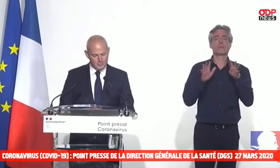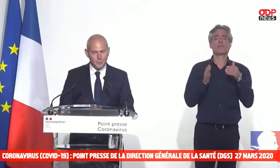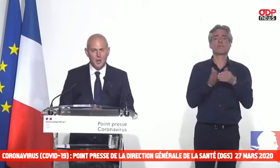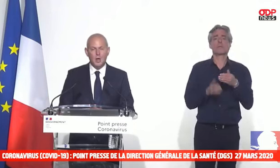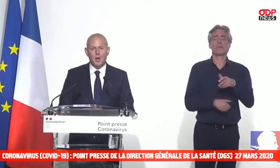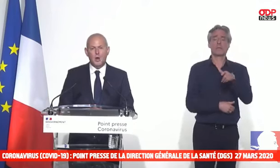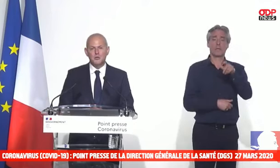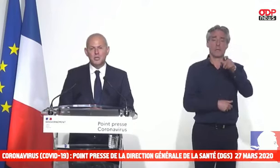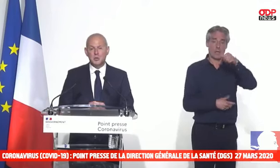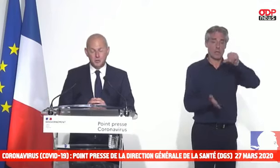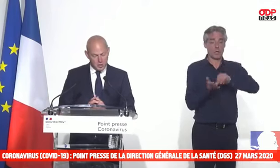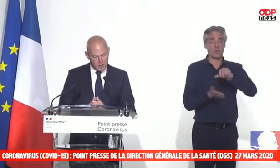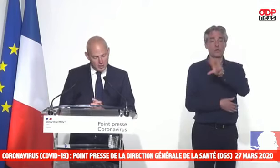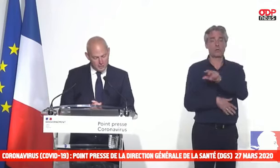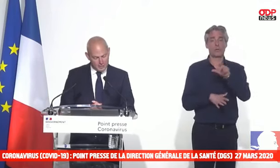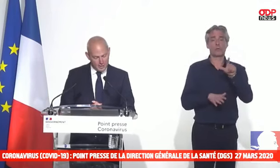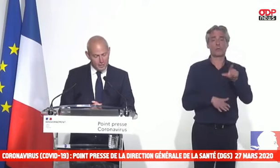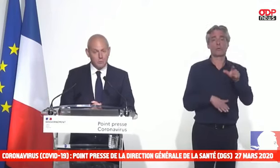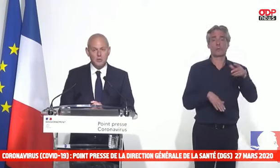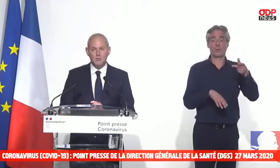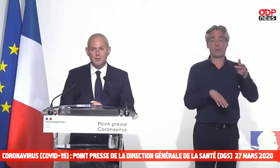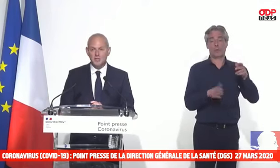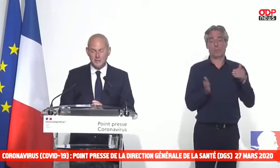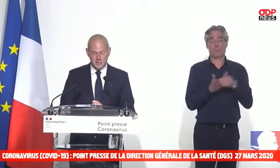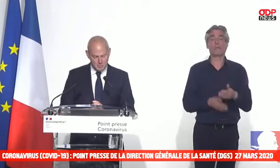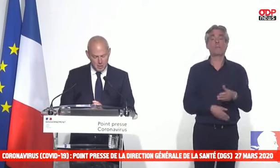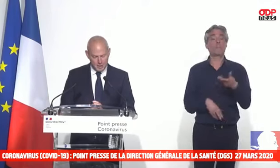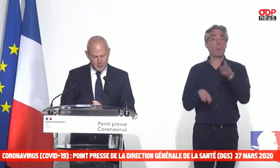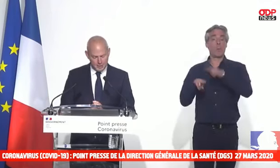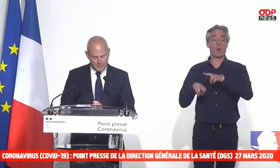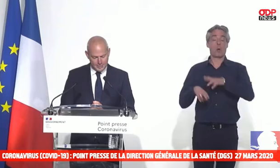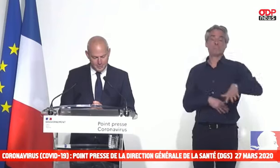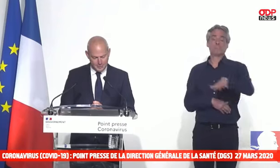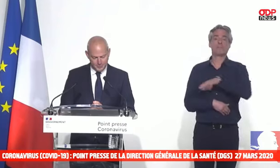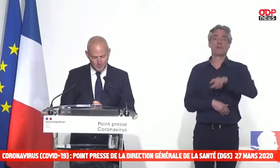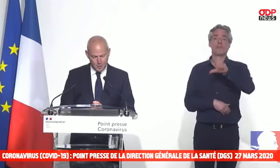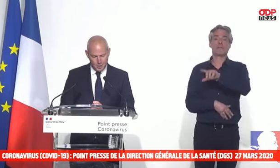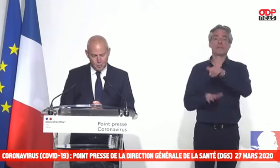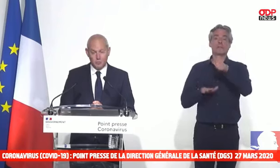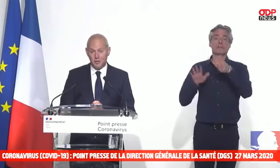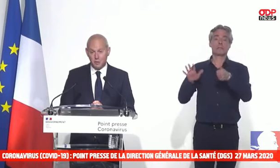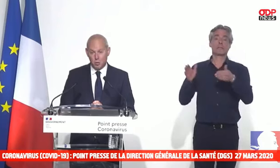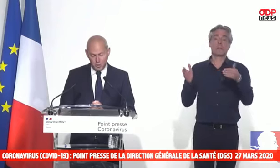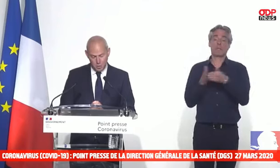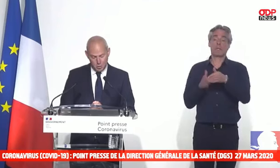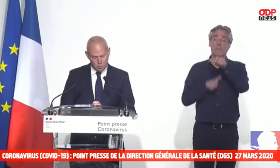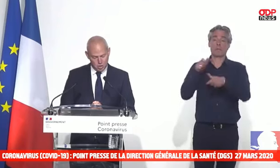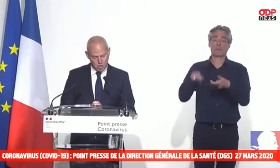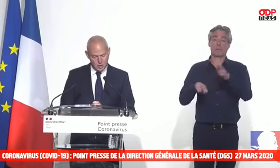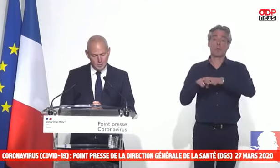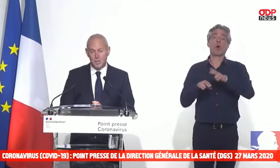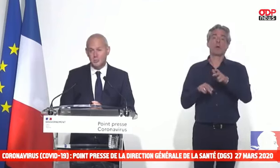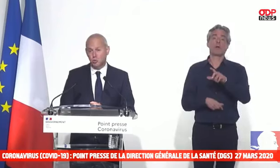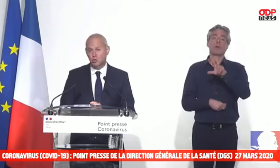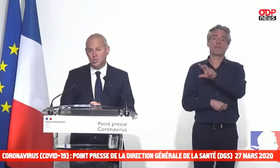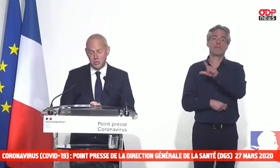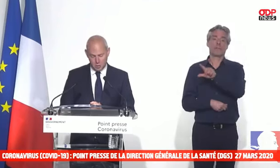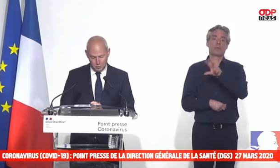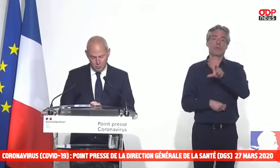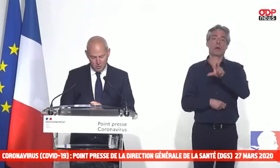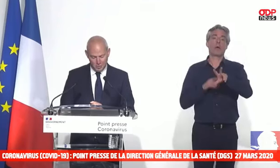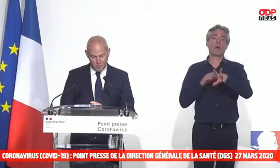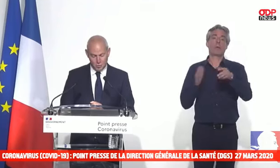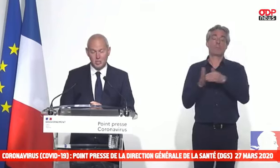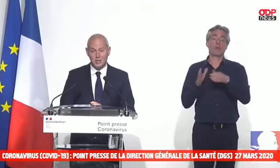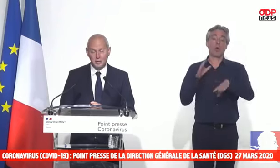000. En ce qui concerne les décès, nous avons 26 000 décès, dont 23 000 hors de Chine, et les pays les plus touchés,